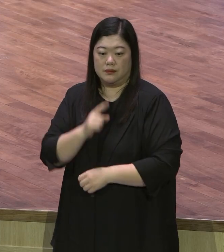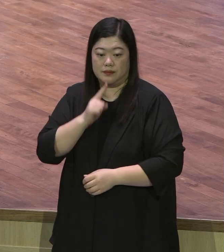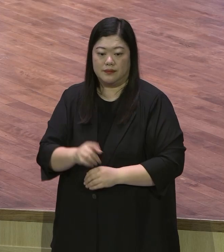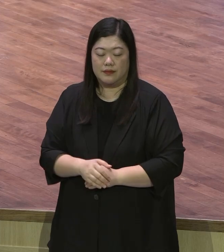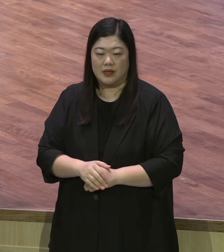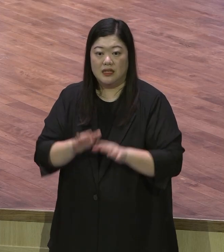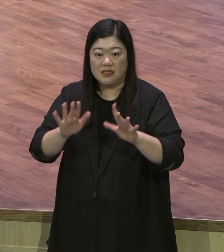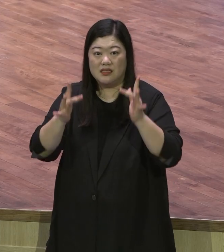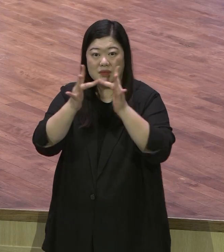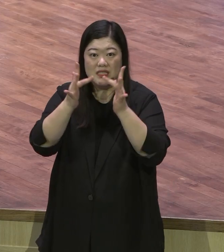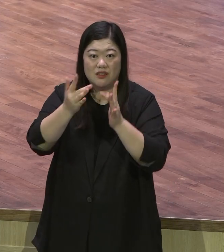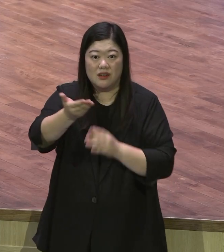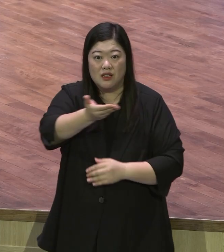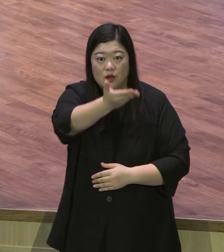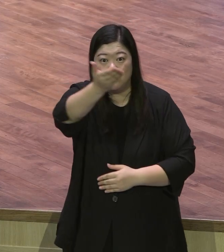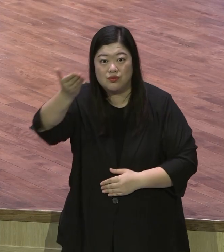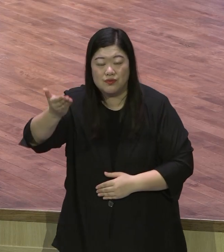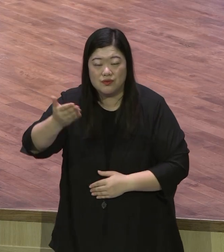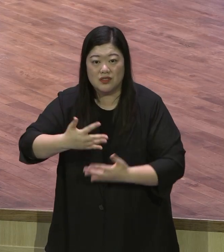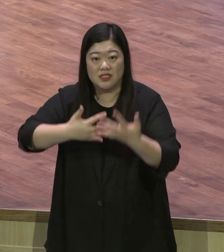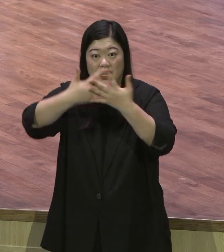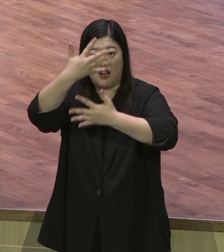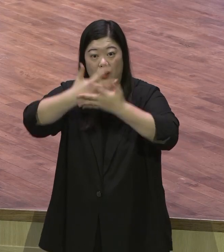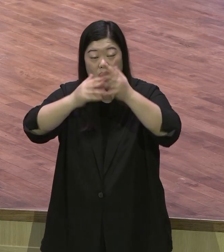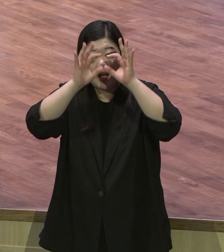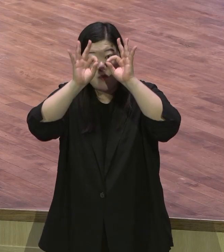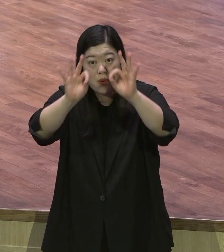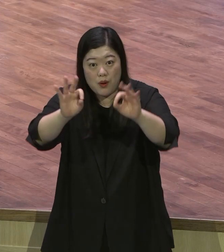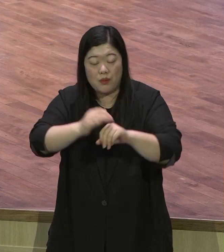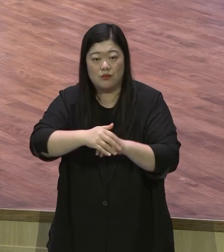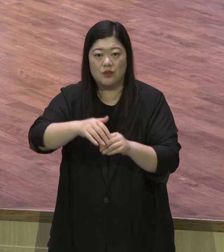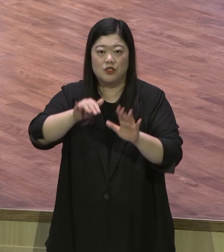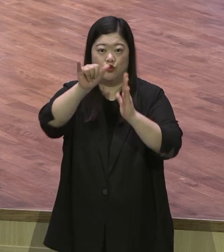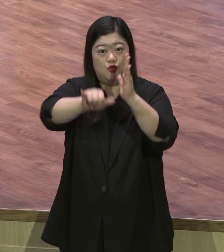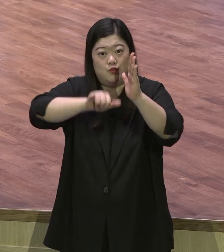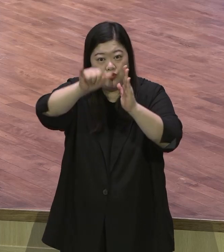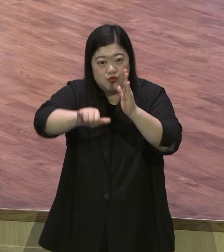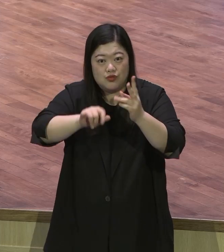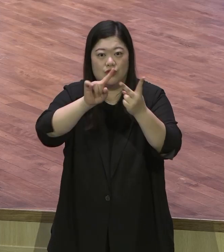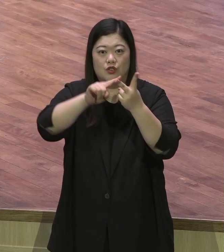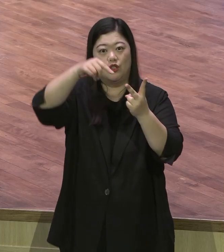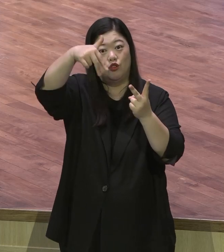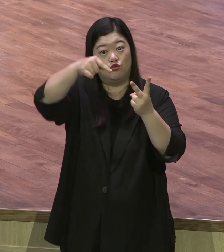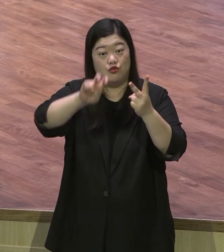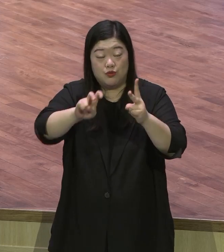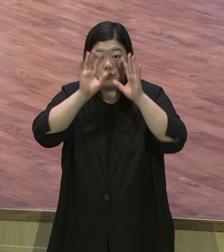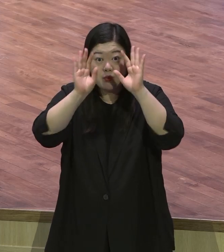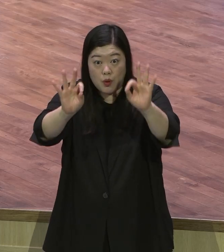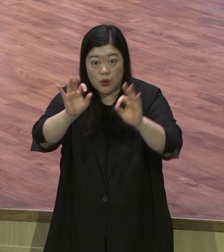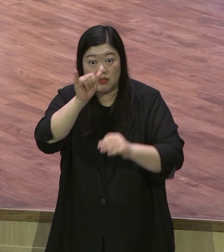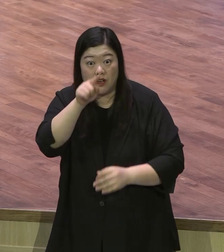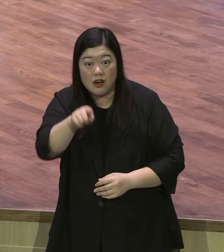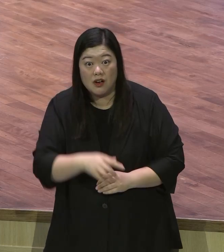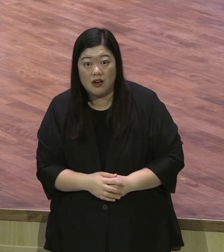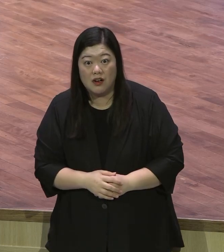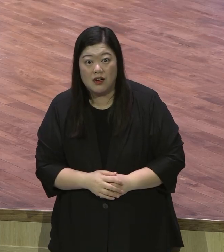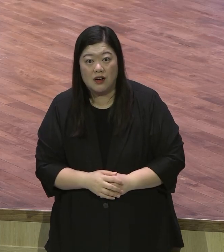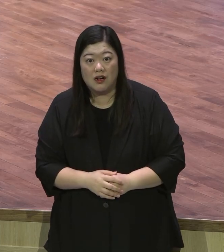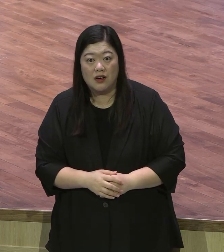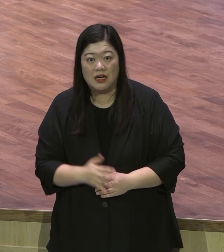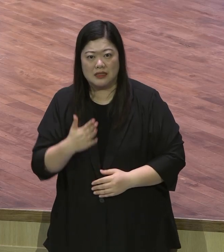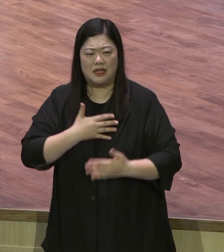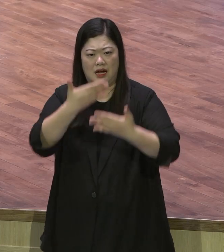드리는데, 온라인으로 영상을 통해서 줌을 참여해서 그냥 집중해서 여러분이 듣는 제가 이 모습을 지금